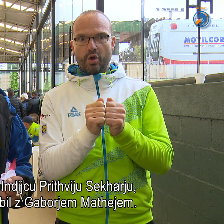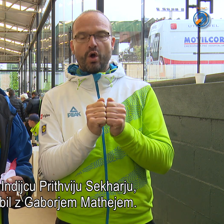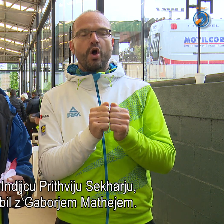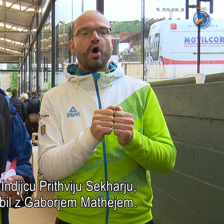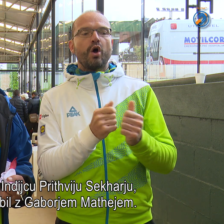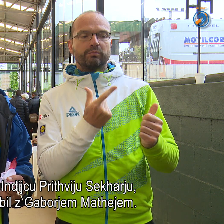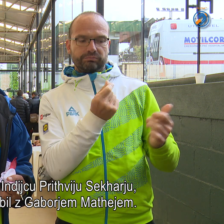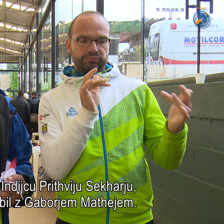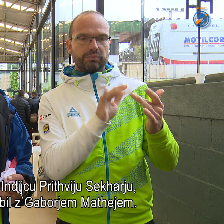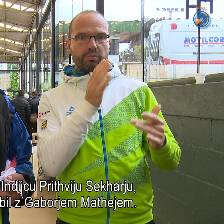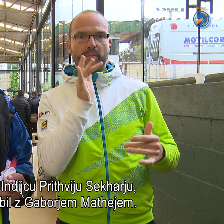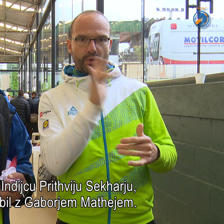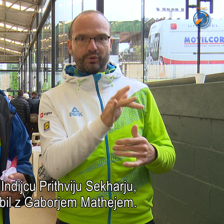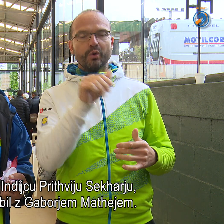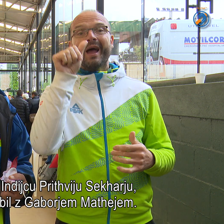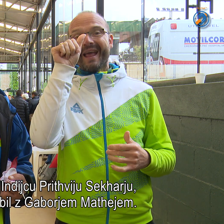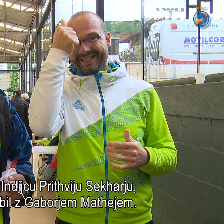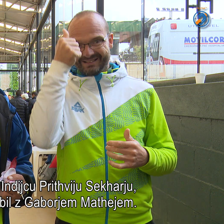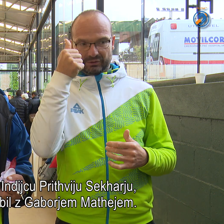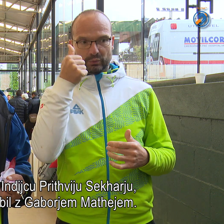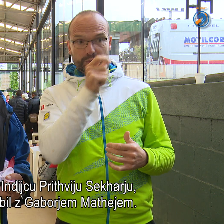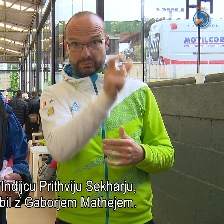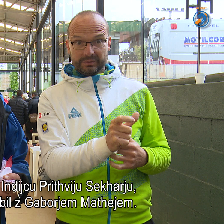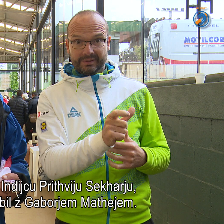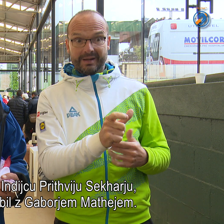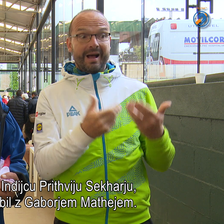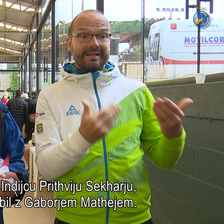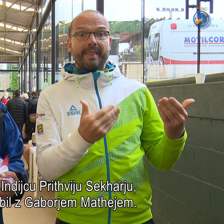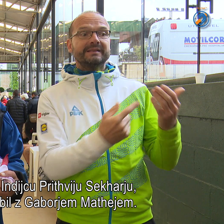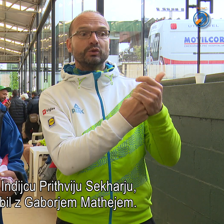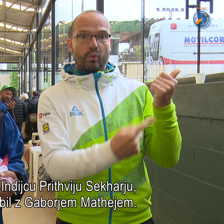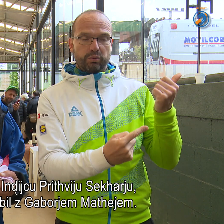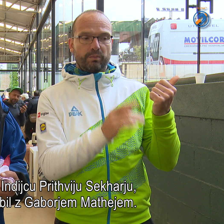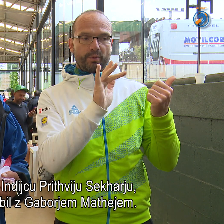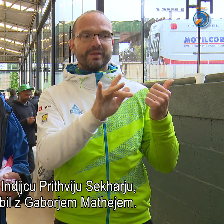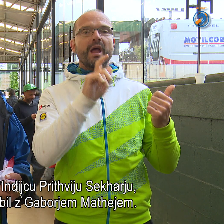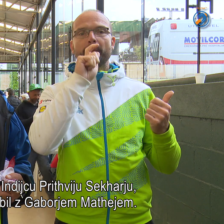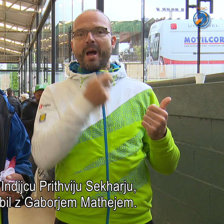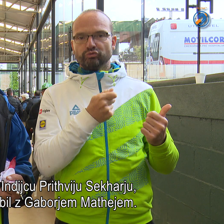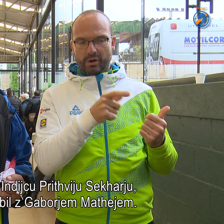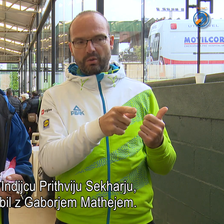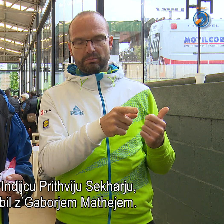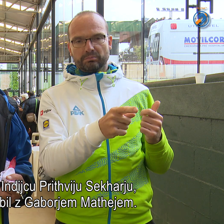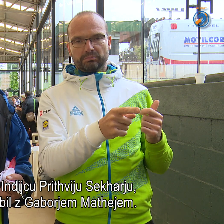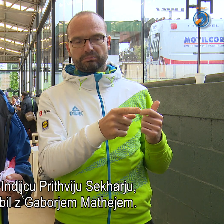proti Indijcu Prithviju Šektarju, ki je danes izgubil z Gaborjem Matejem.